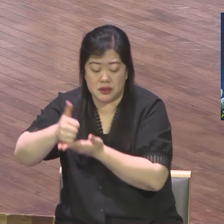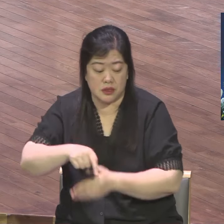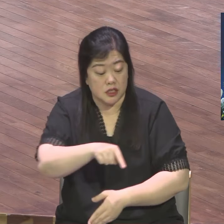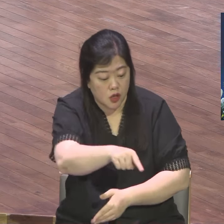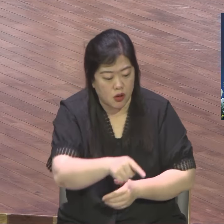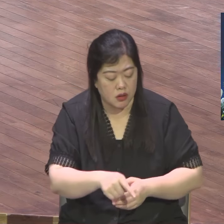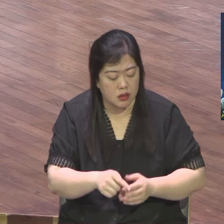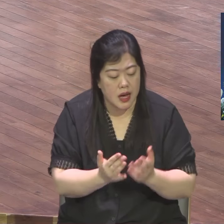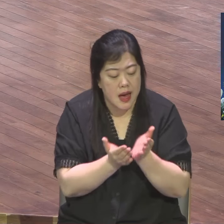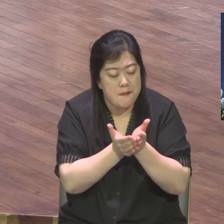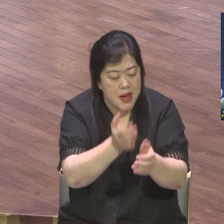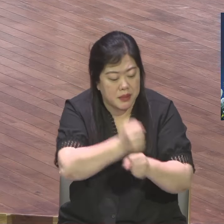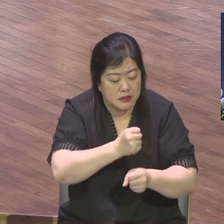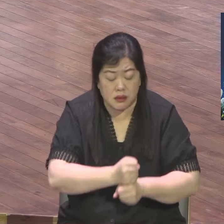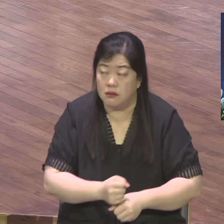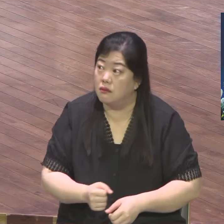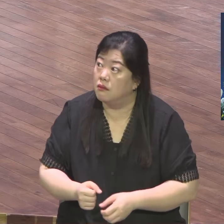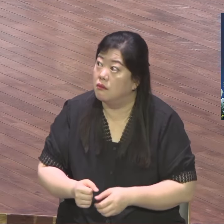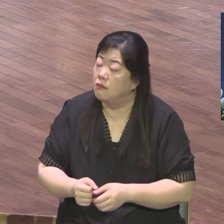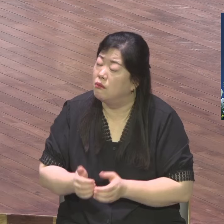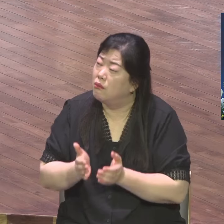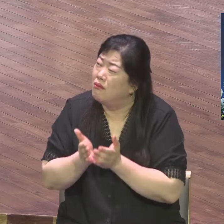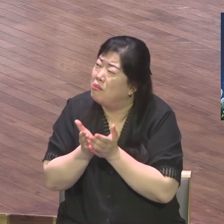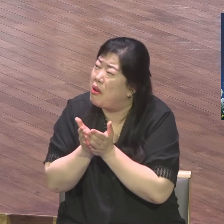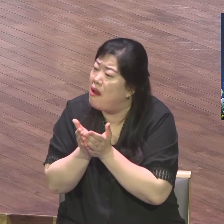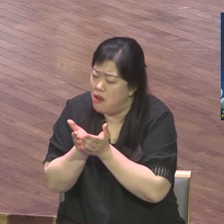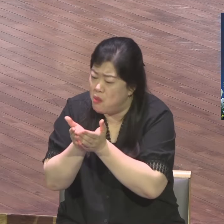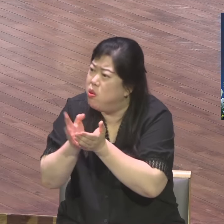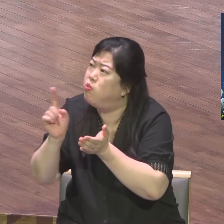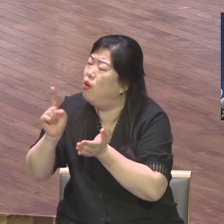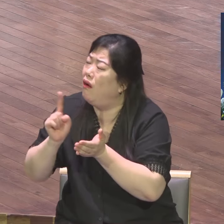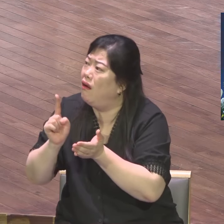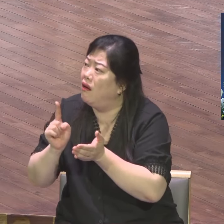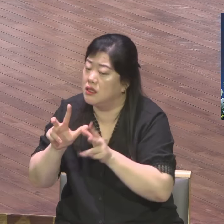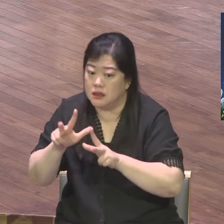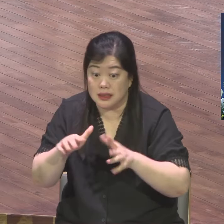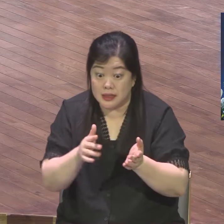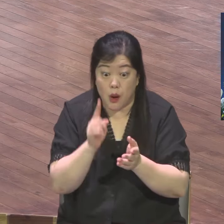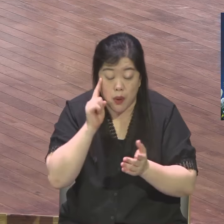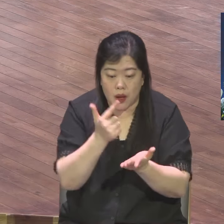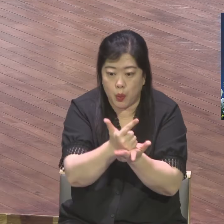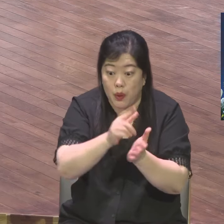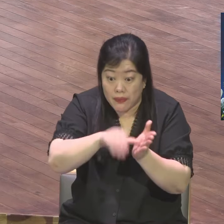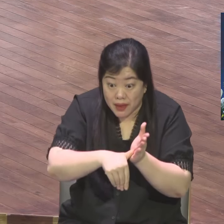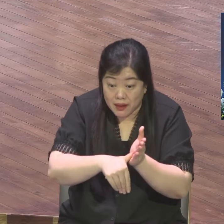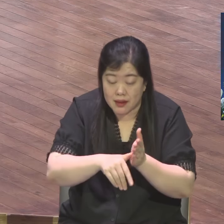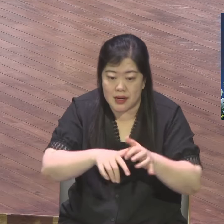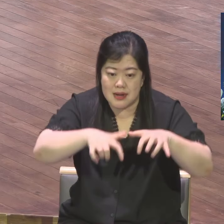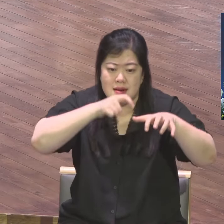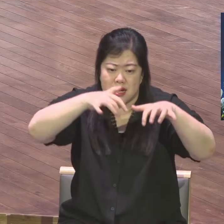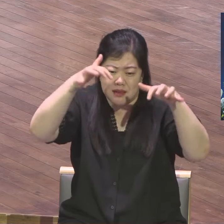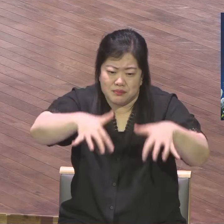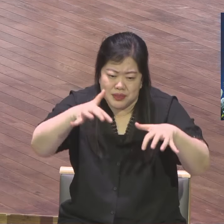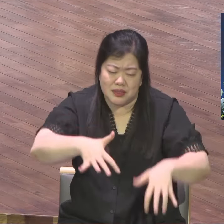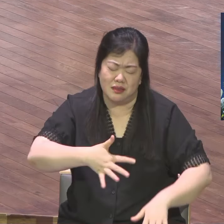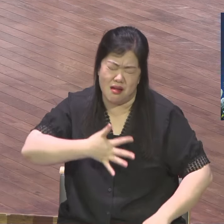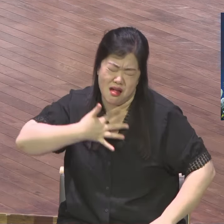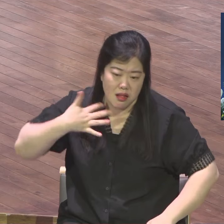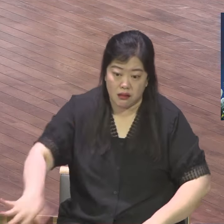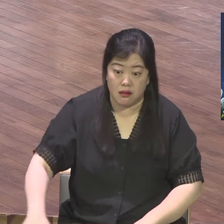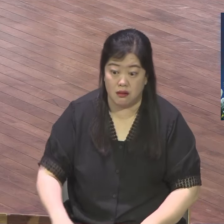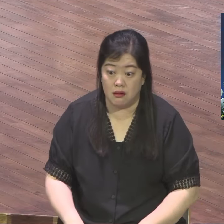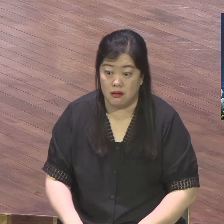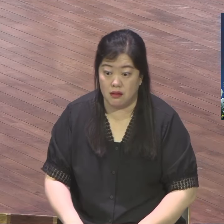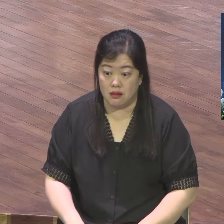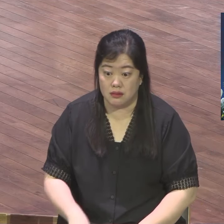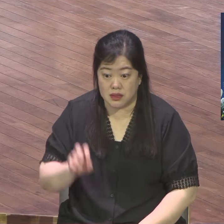그걸 저걸 합니까? 큐빅 다 설계되어 가고 이렇게 저걸 사내서 세상 사람들이